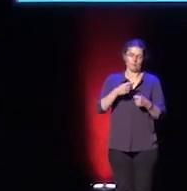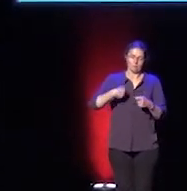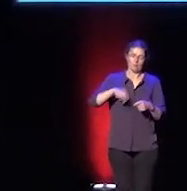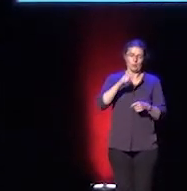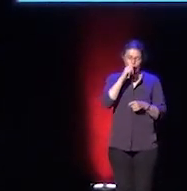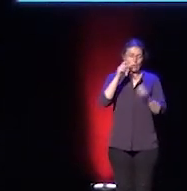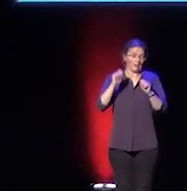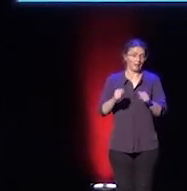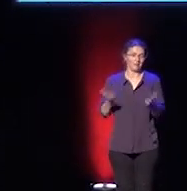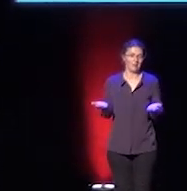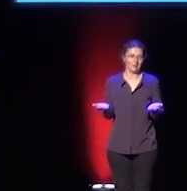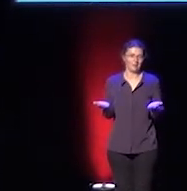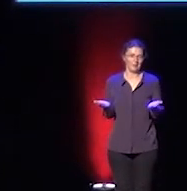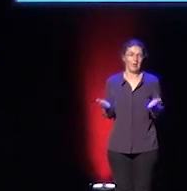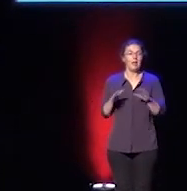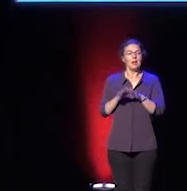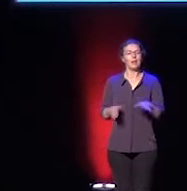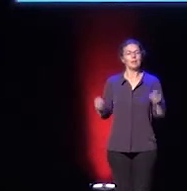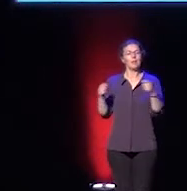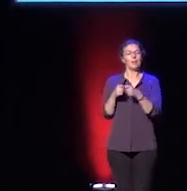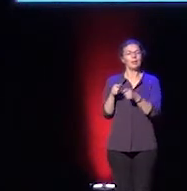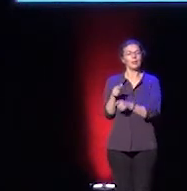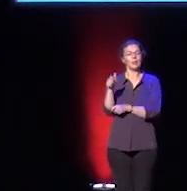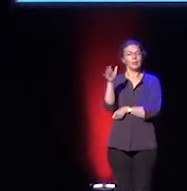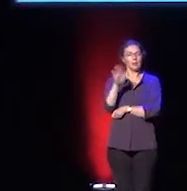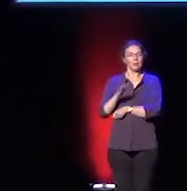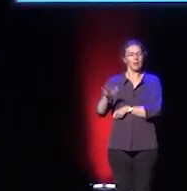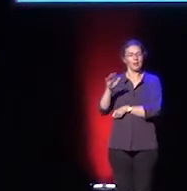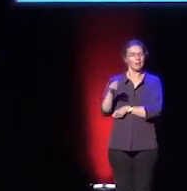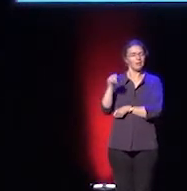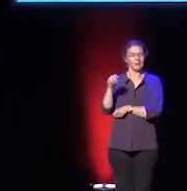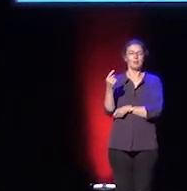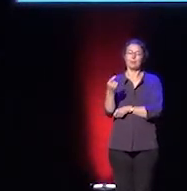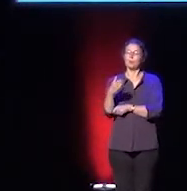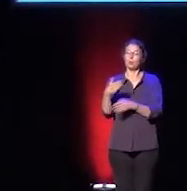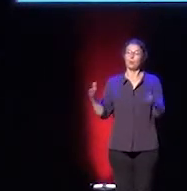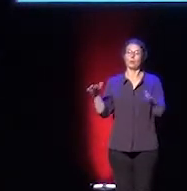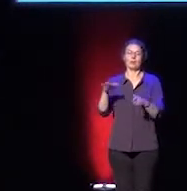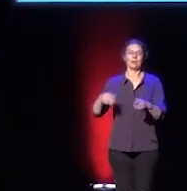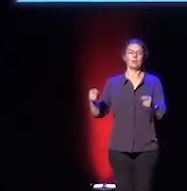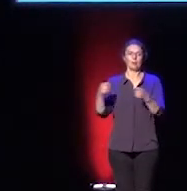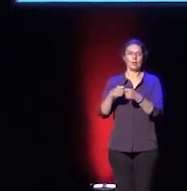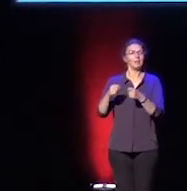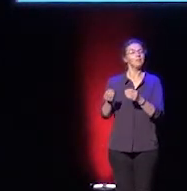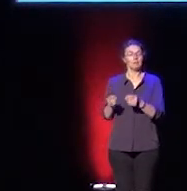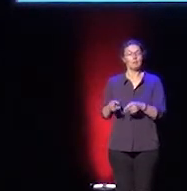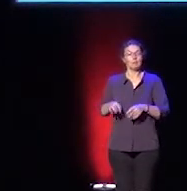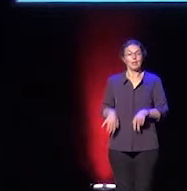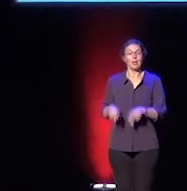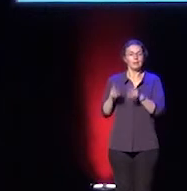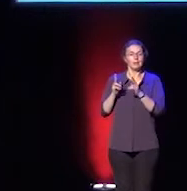können. Und der Landesverband Nordrhein-Westfalen als einer der großen Landesverbände feiert zu Recht